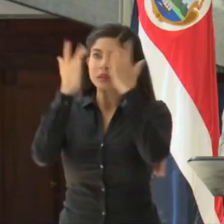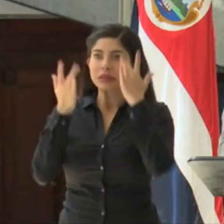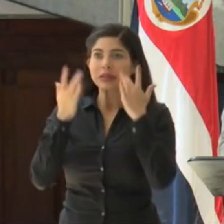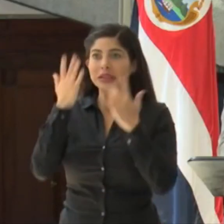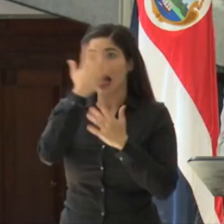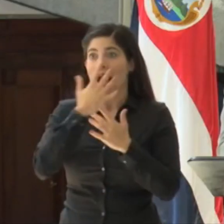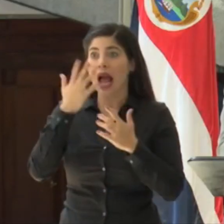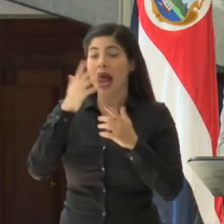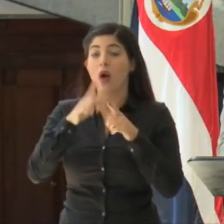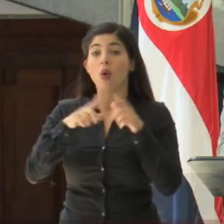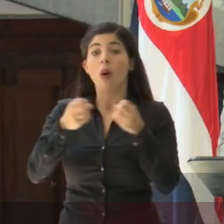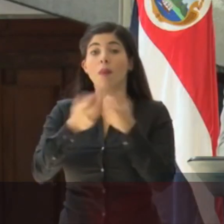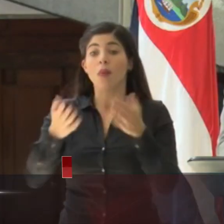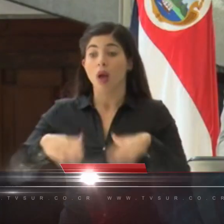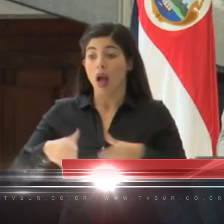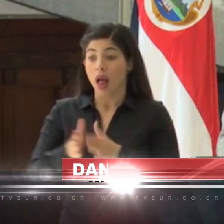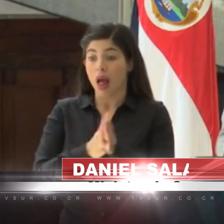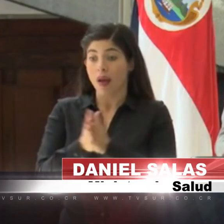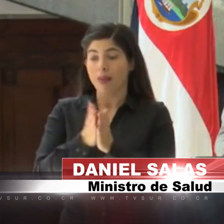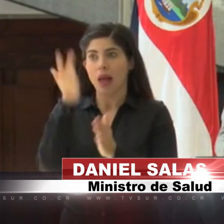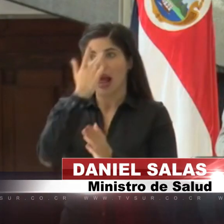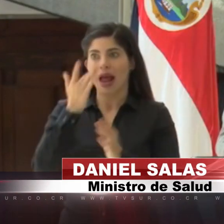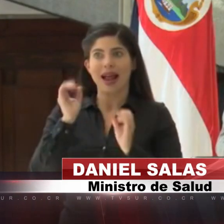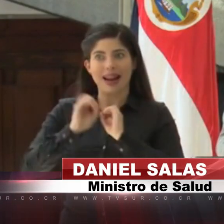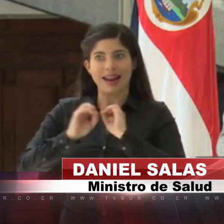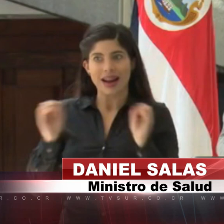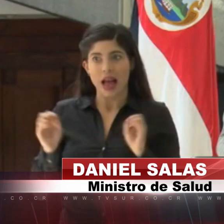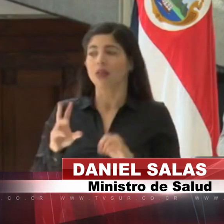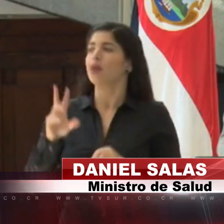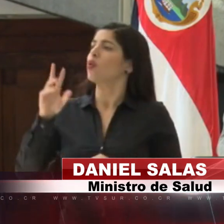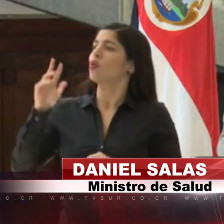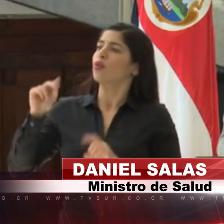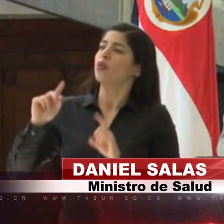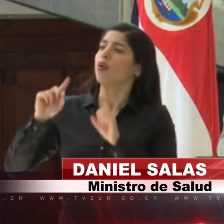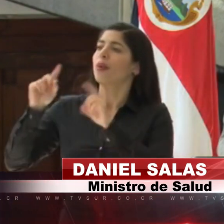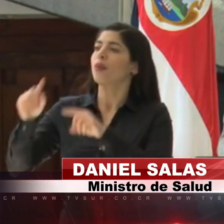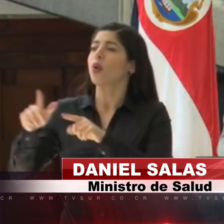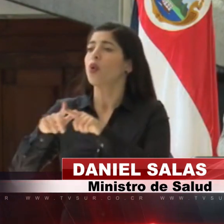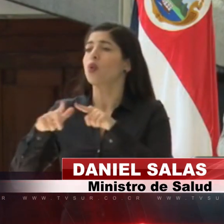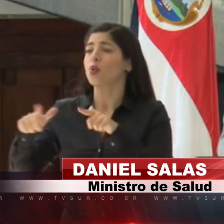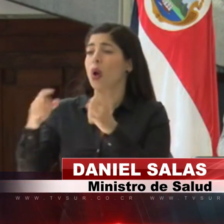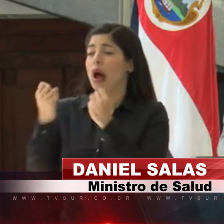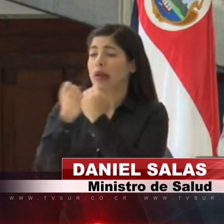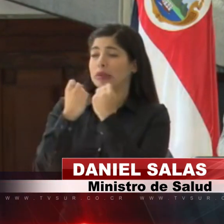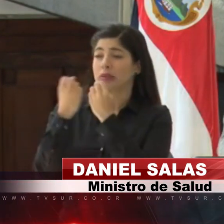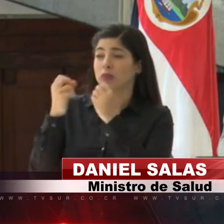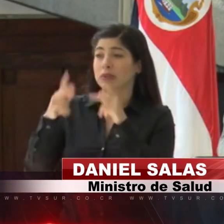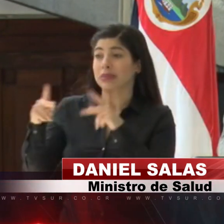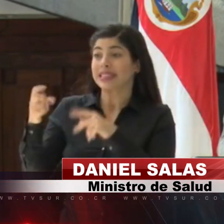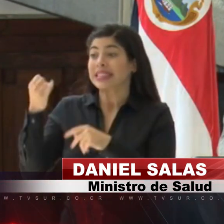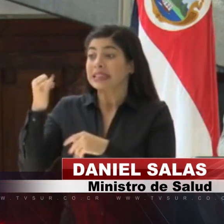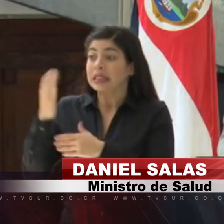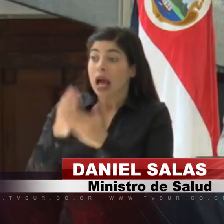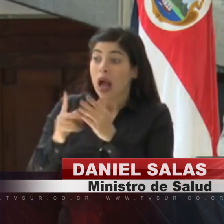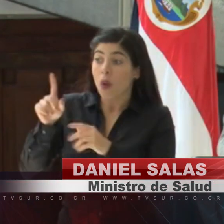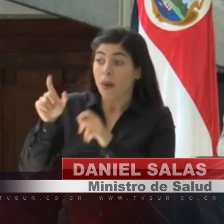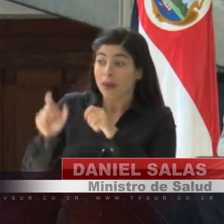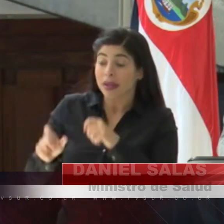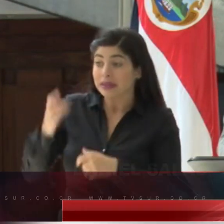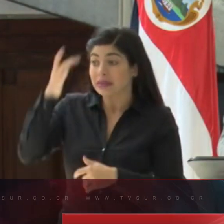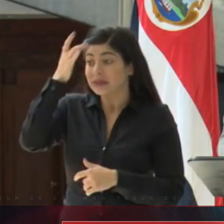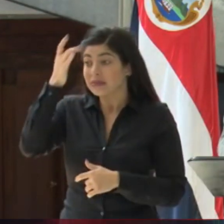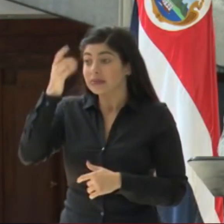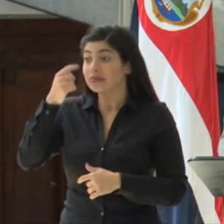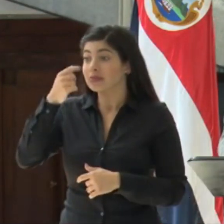cara en lugares públicos sin lavarse las manos, de no acudir a lugares donde hay más personas si hay síntomas respiratorios positivos, o